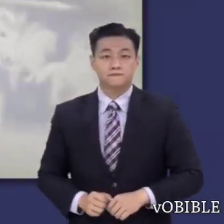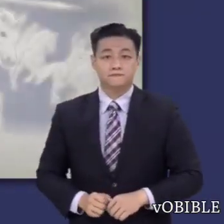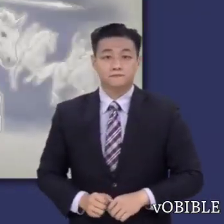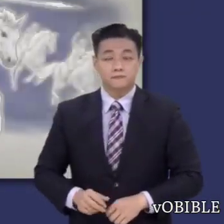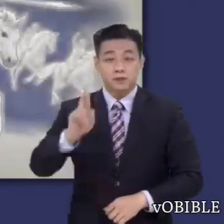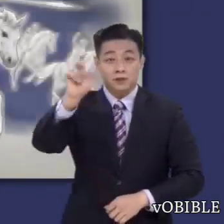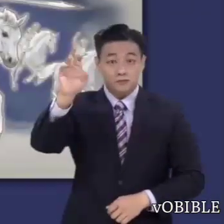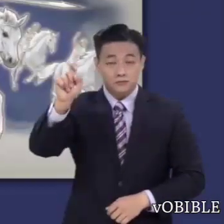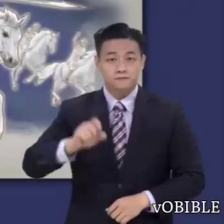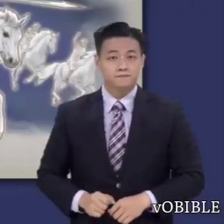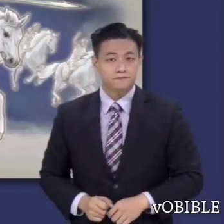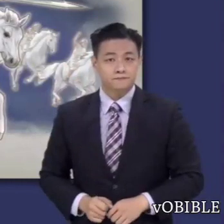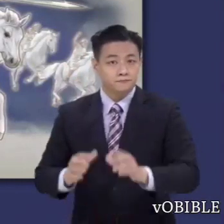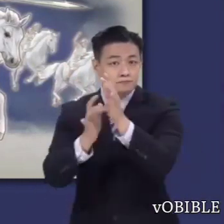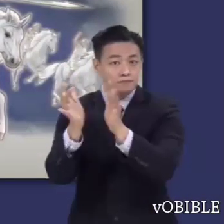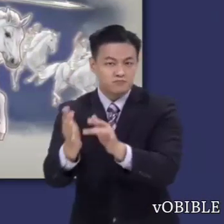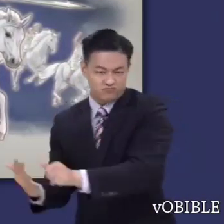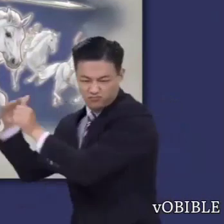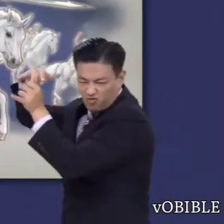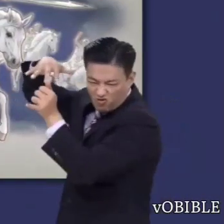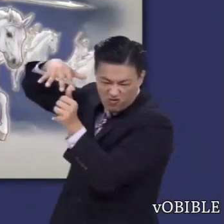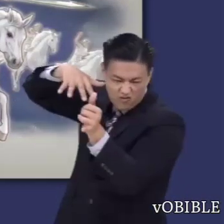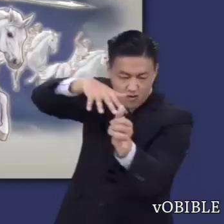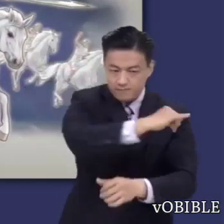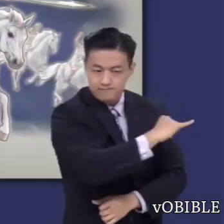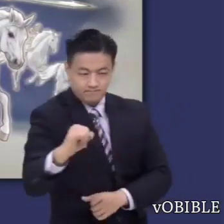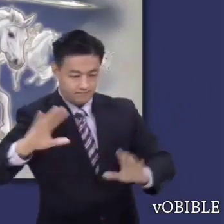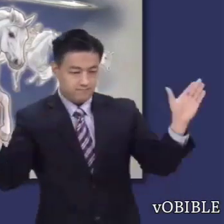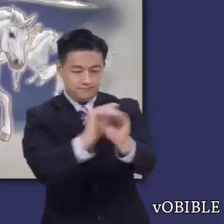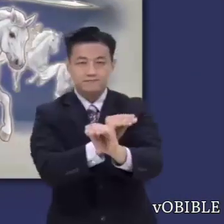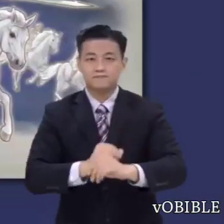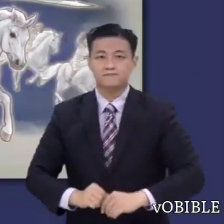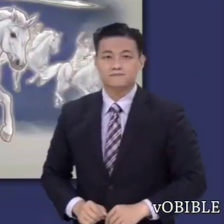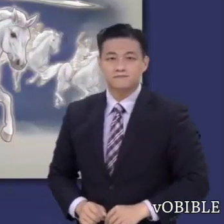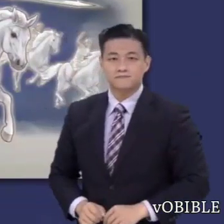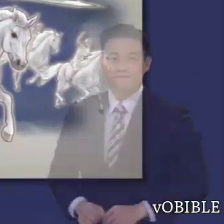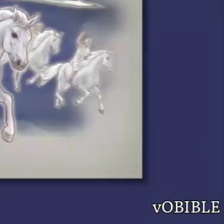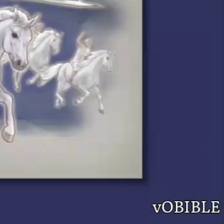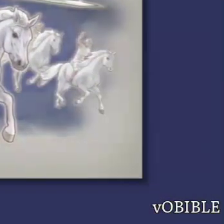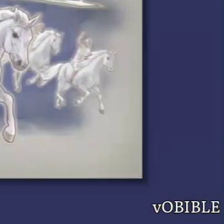了。在第十九章，约翰看到耶稣率领天军铲除一切邪恶。